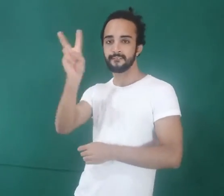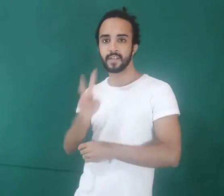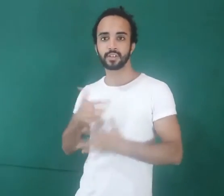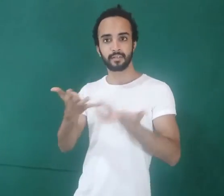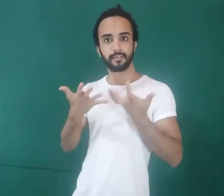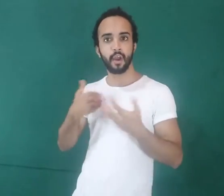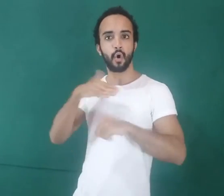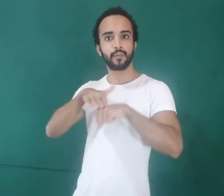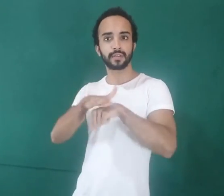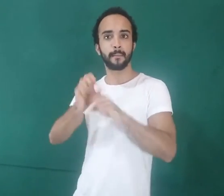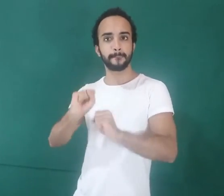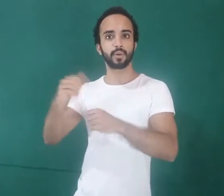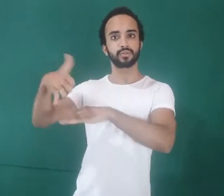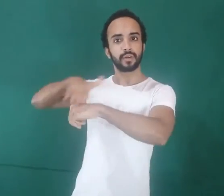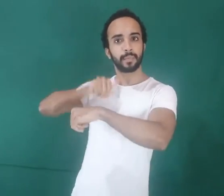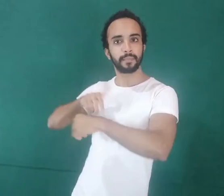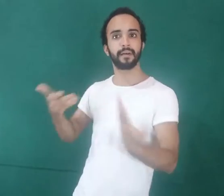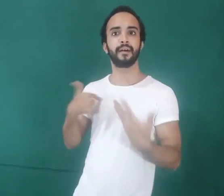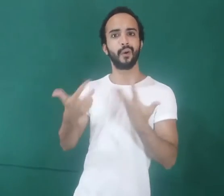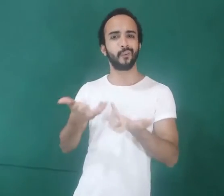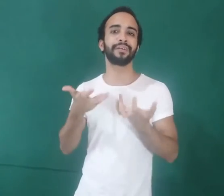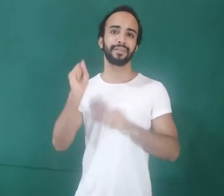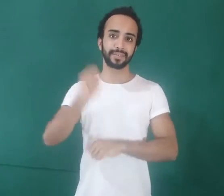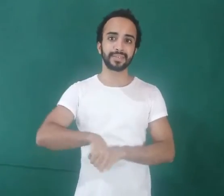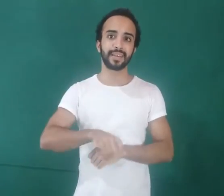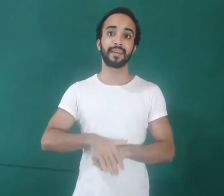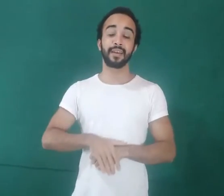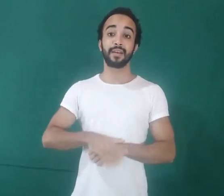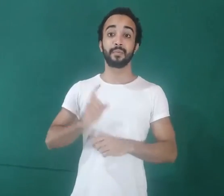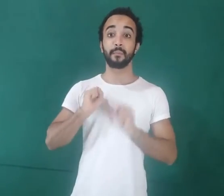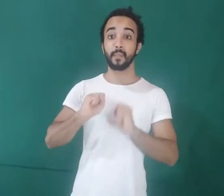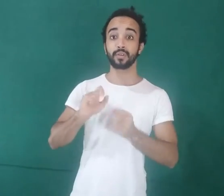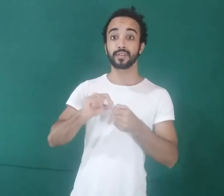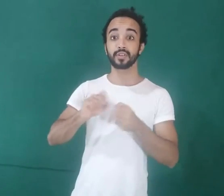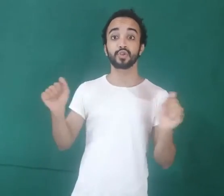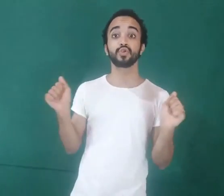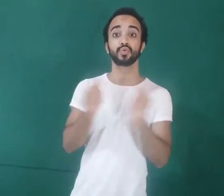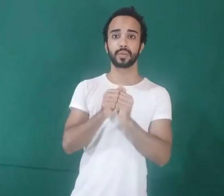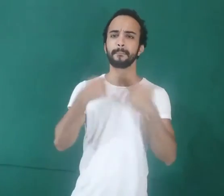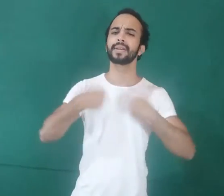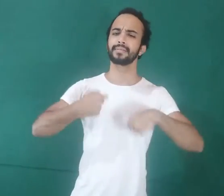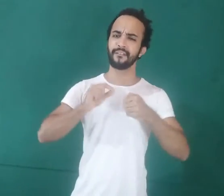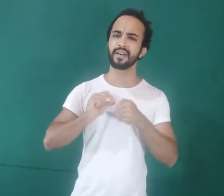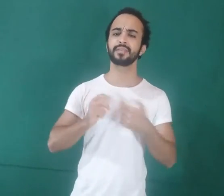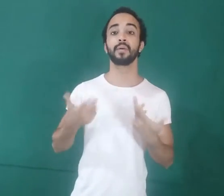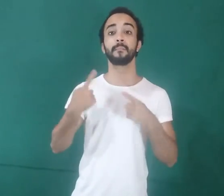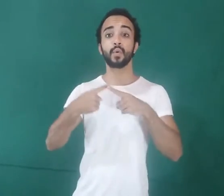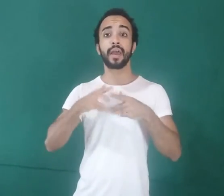chamar. Ai, quero, amigo. Outras coisas que a gente puder fazer junto, a gente tem que fazer, porque é isso